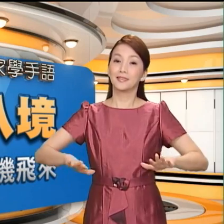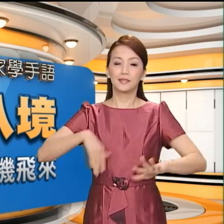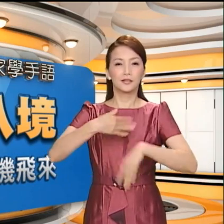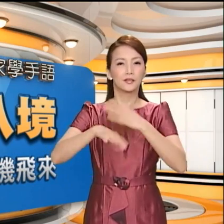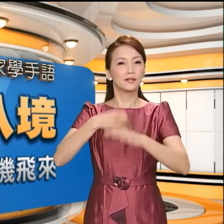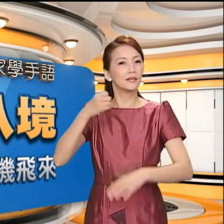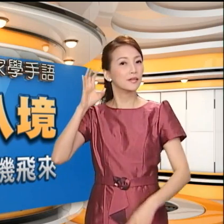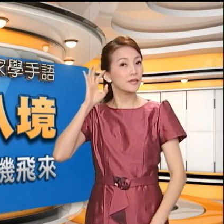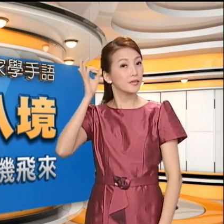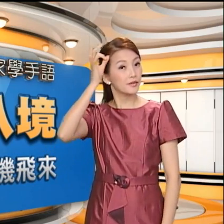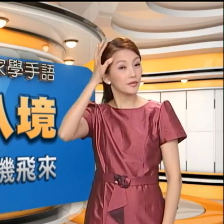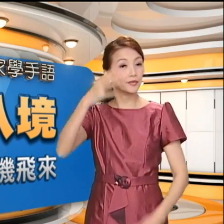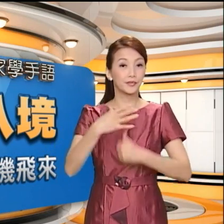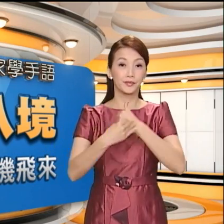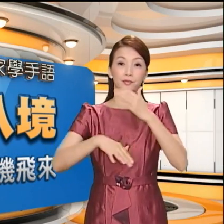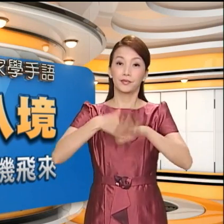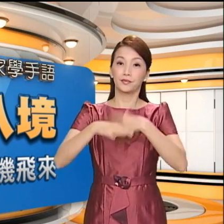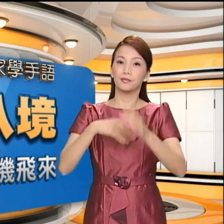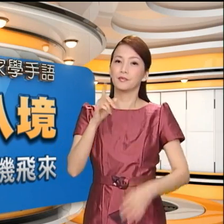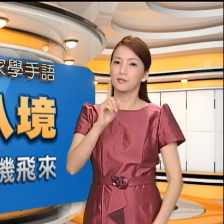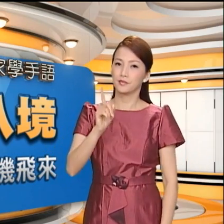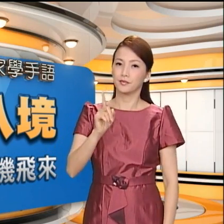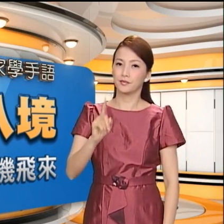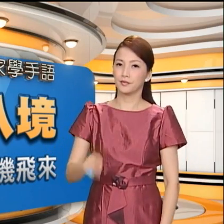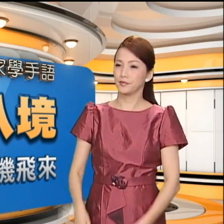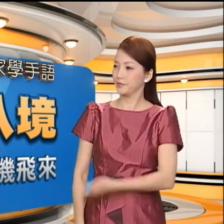今天的手语新闻通，我们来学学入境怎么比。